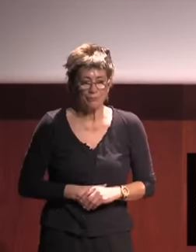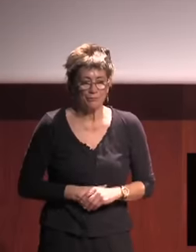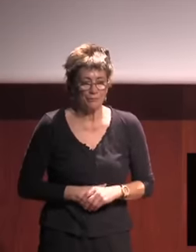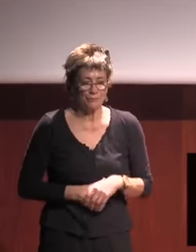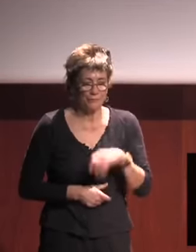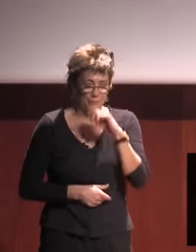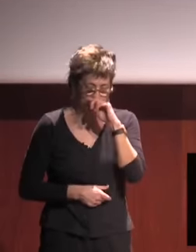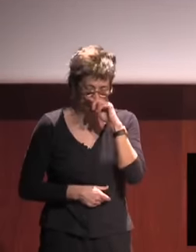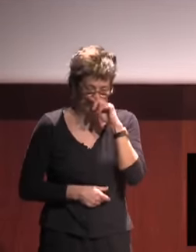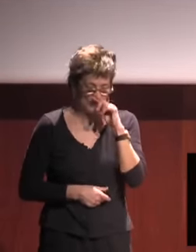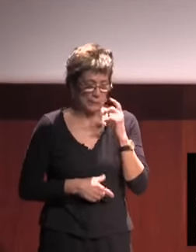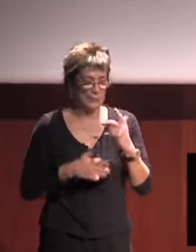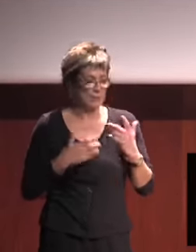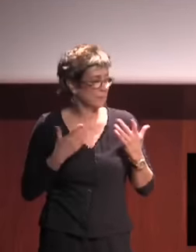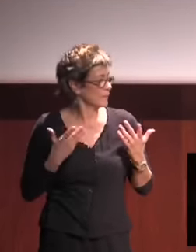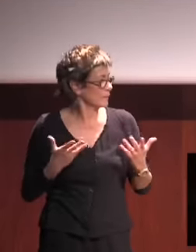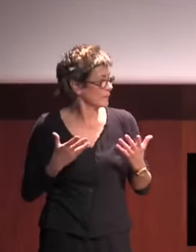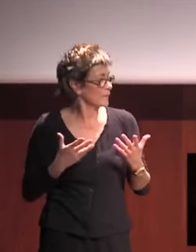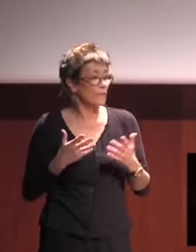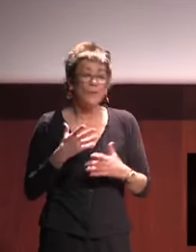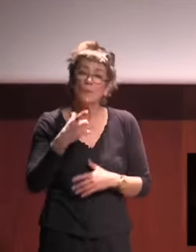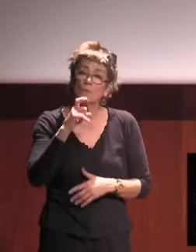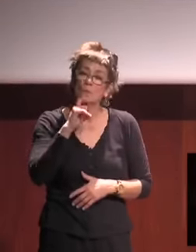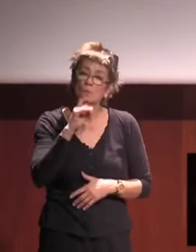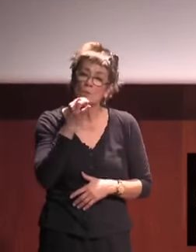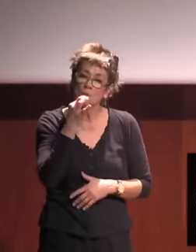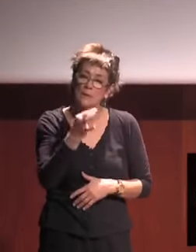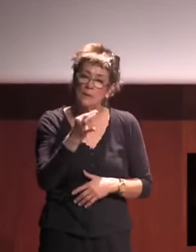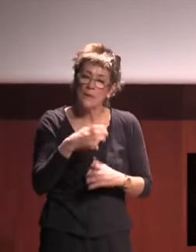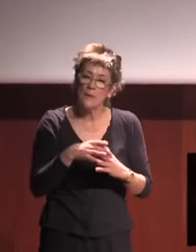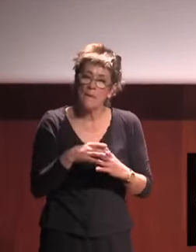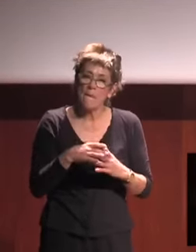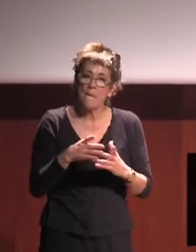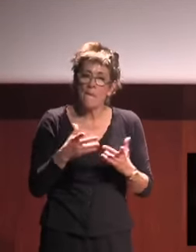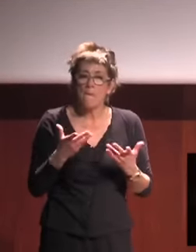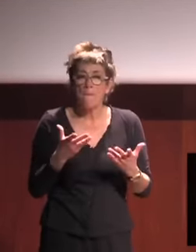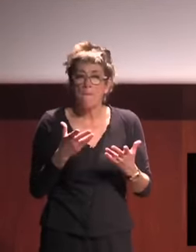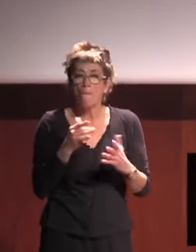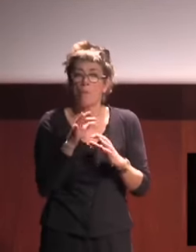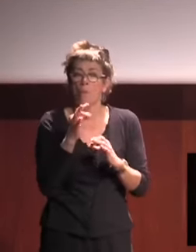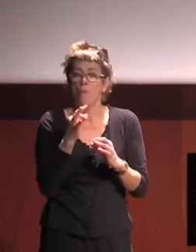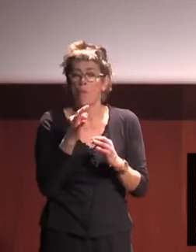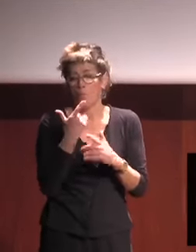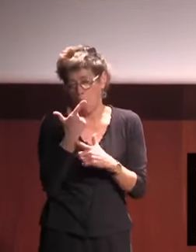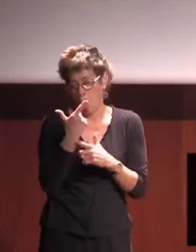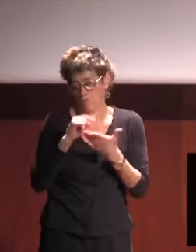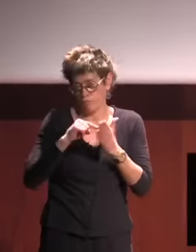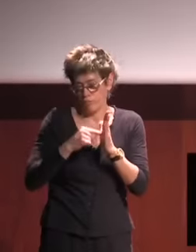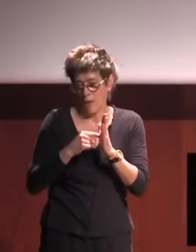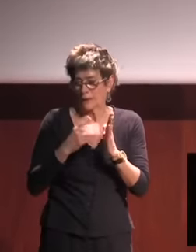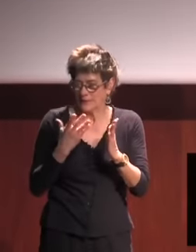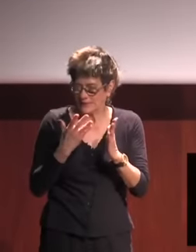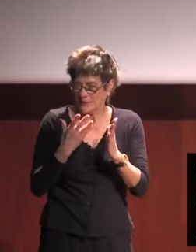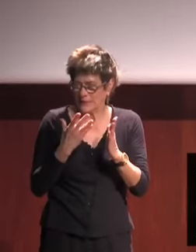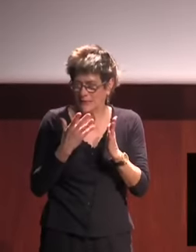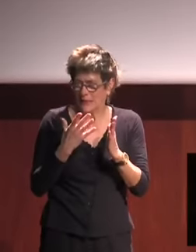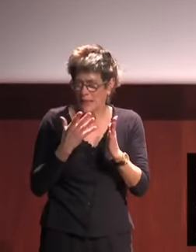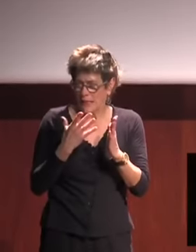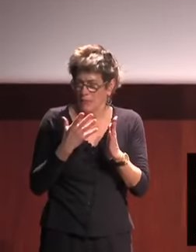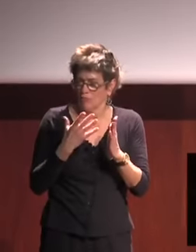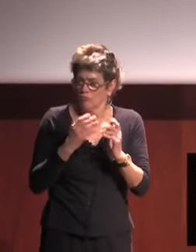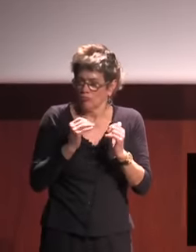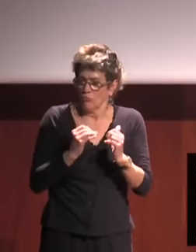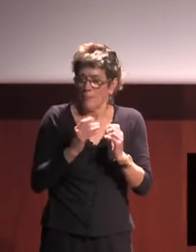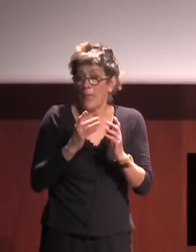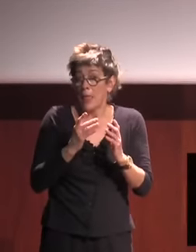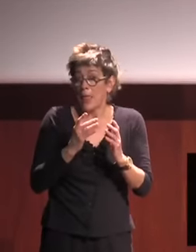comme il a été aussi dit tout à l'heure, je vais m'arrêter sur ces deux points, mais il faudrait aller plus loin puisque je